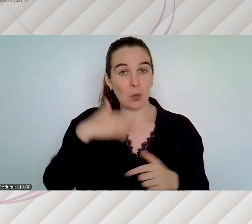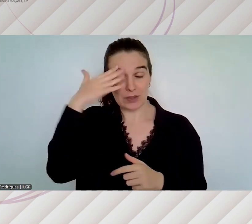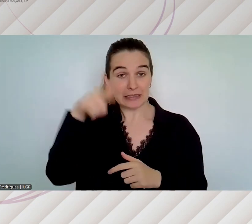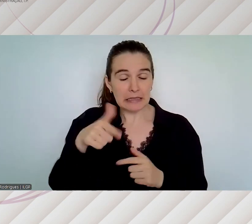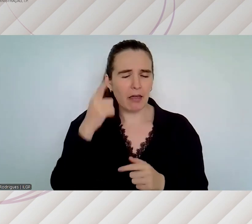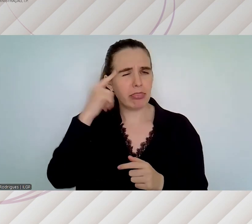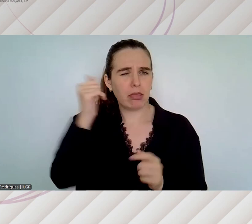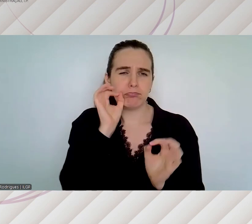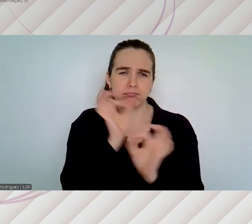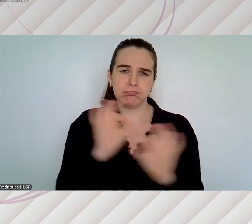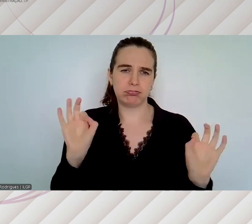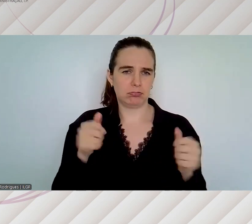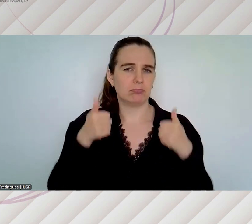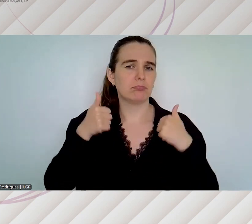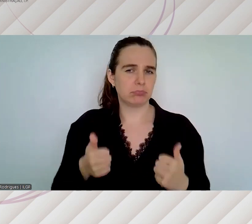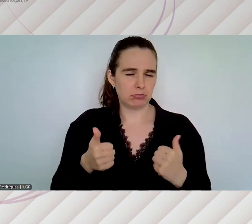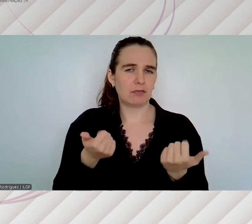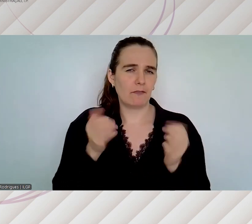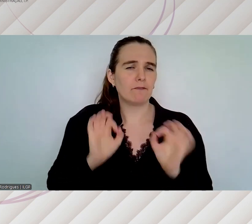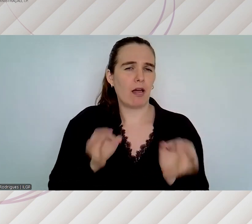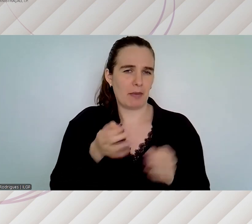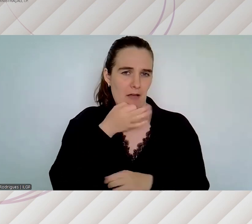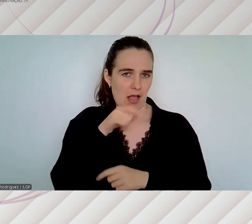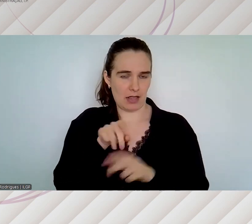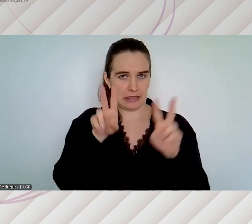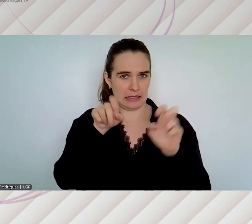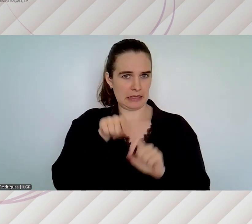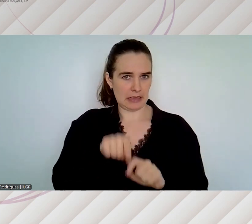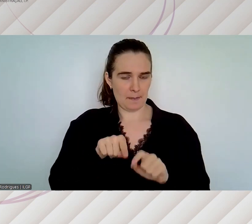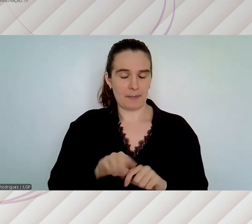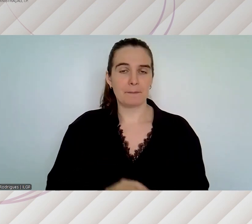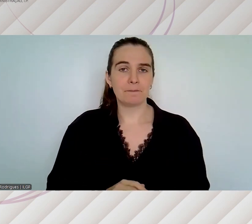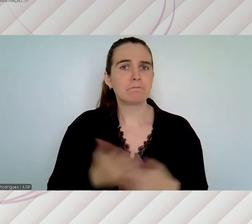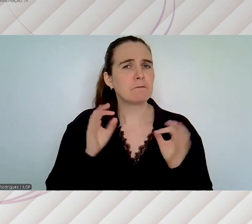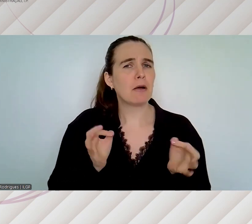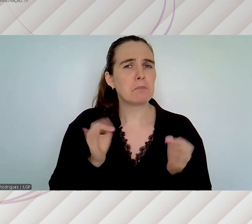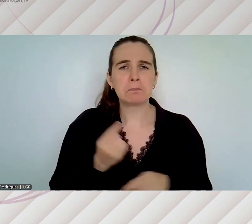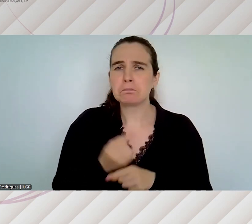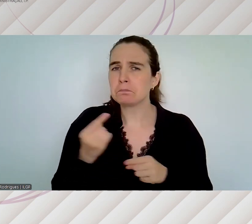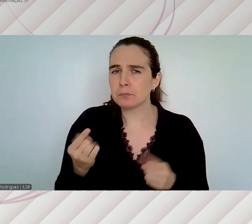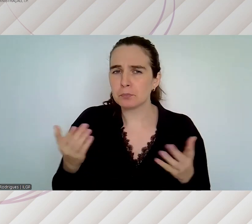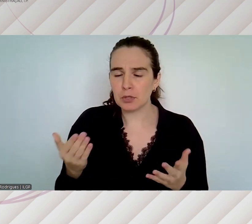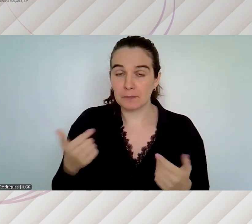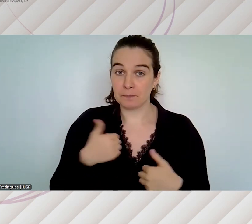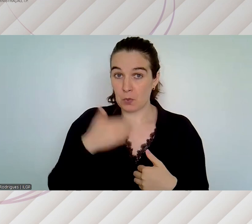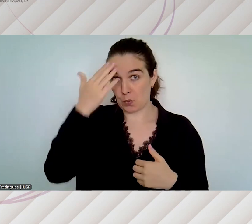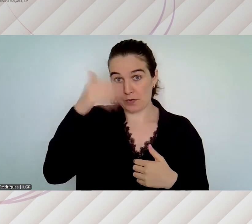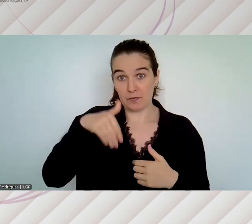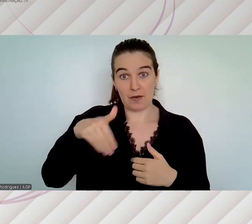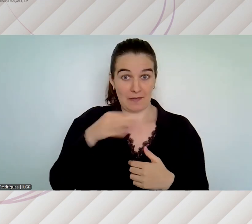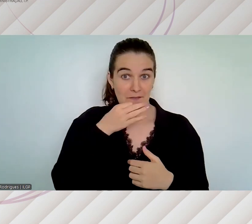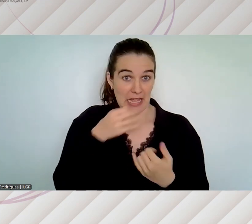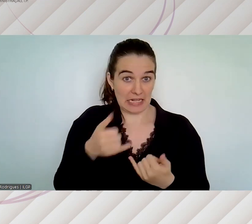que tem muita razão de ser hoje em dia. E tem muita razão de ser porque, penso, depois vamos ver isso com um bocadinho